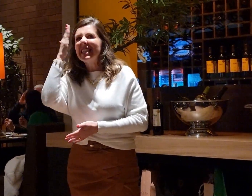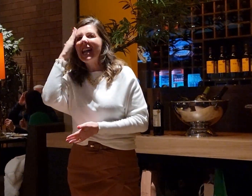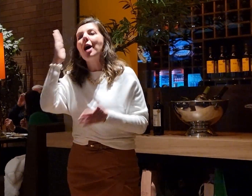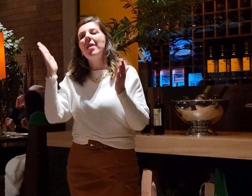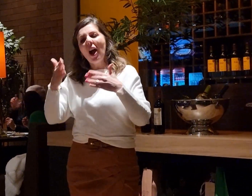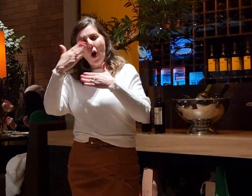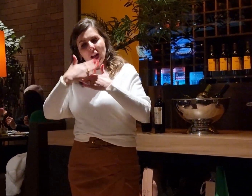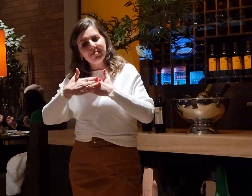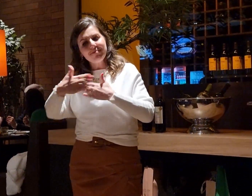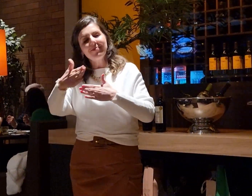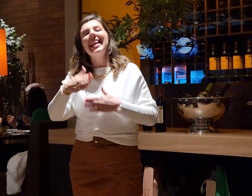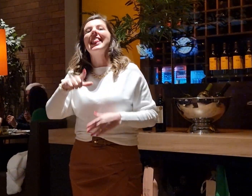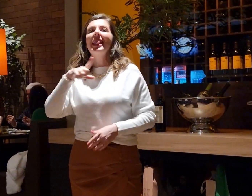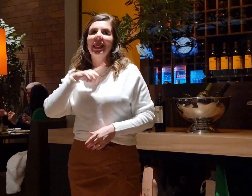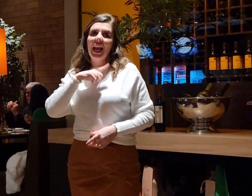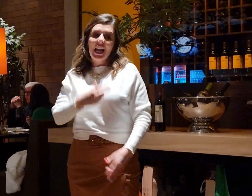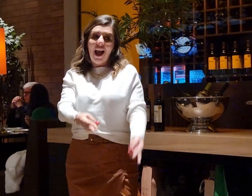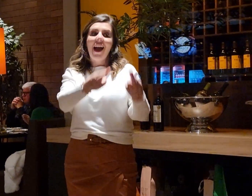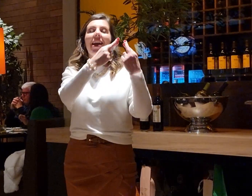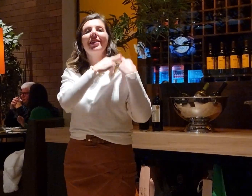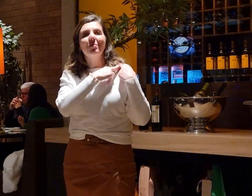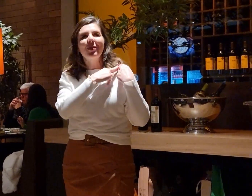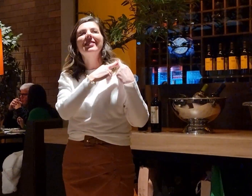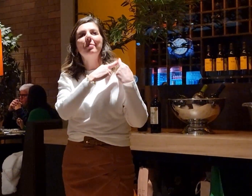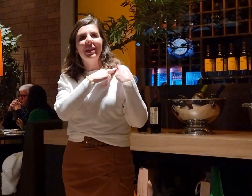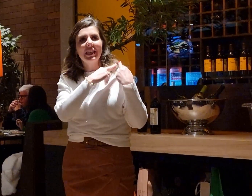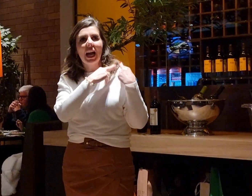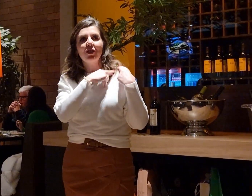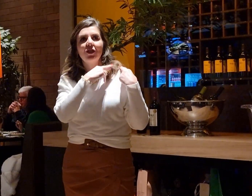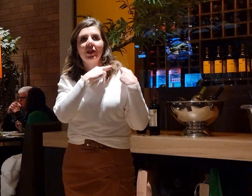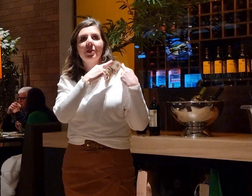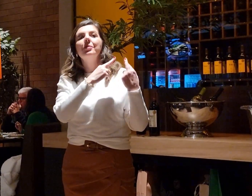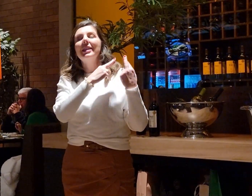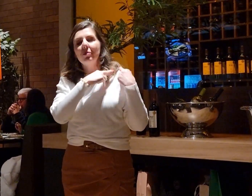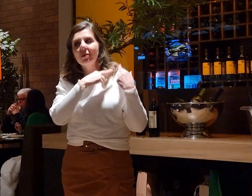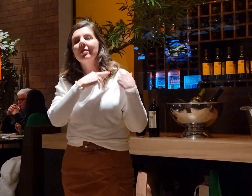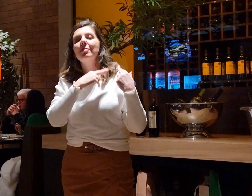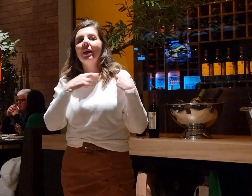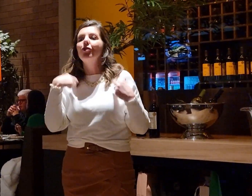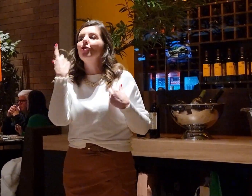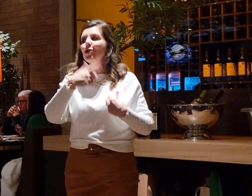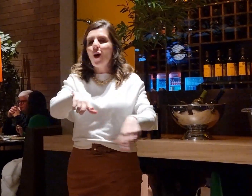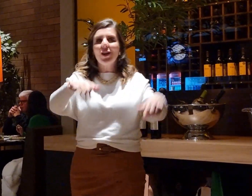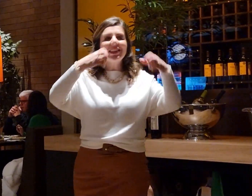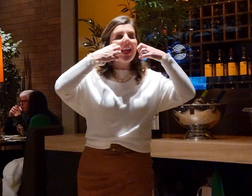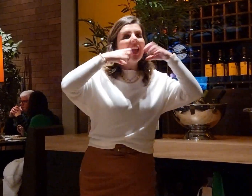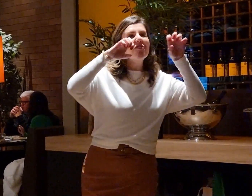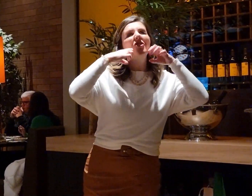14 milhões de surdos no Brasil, mas só